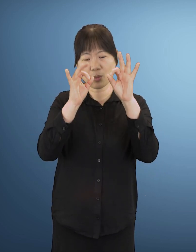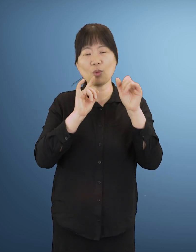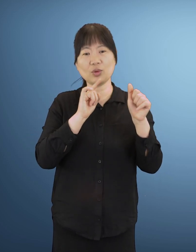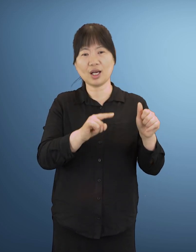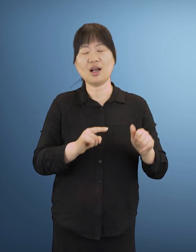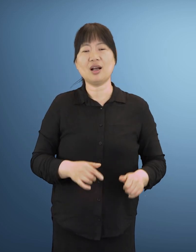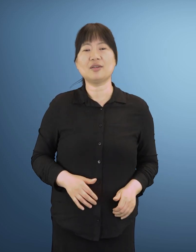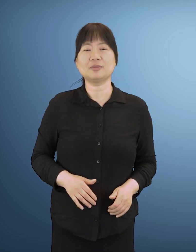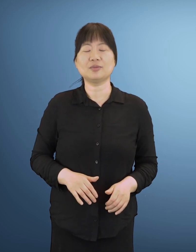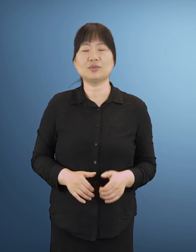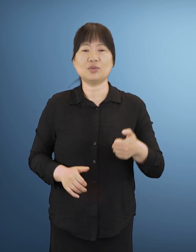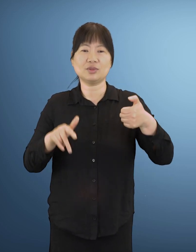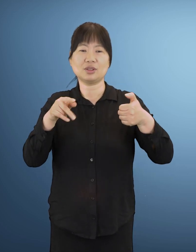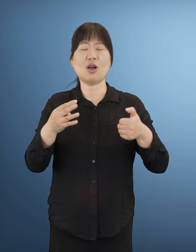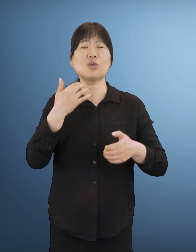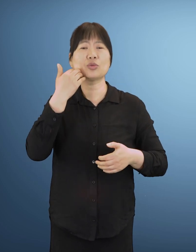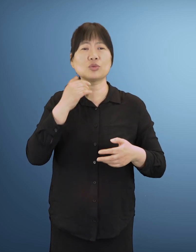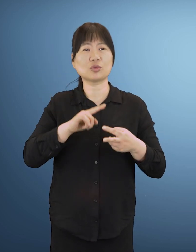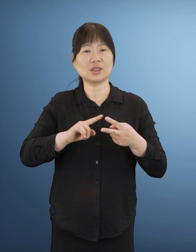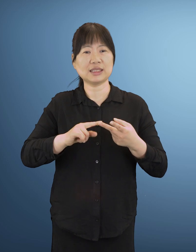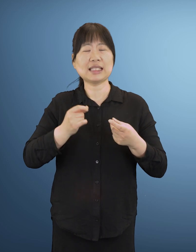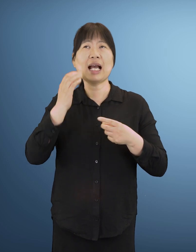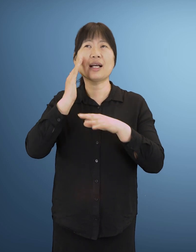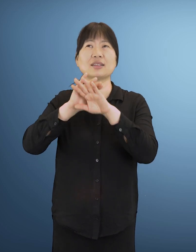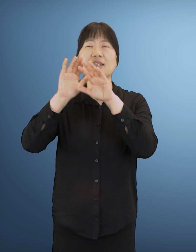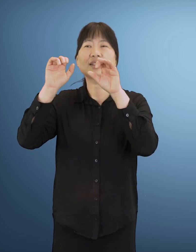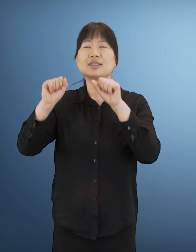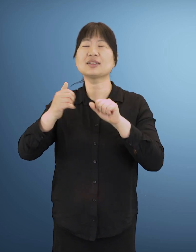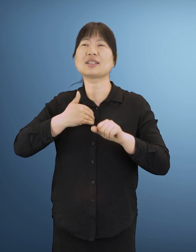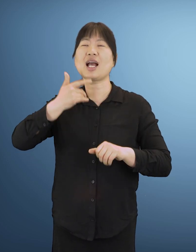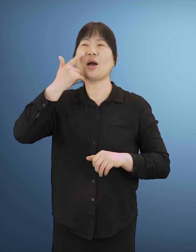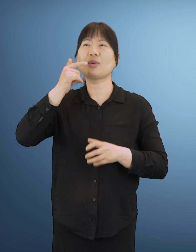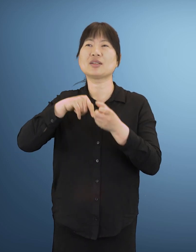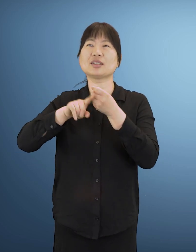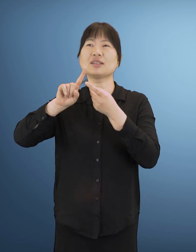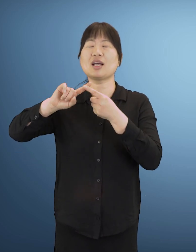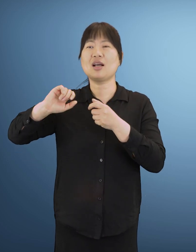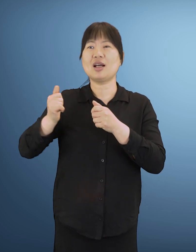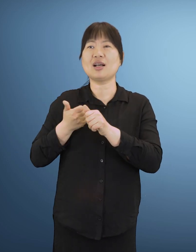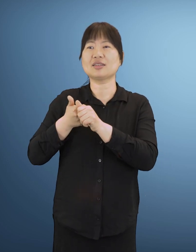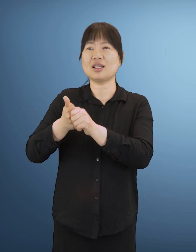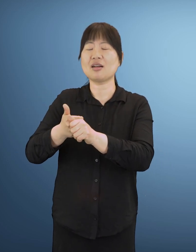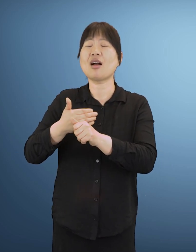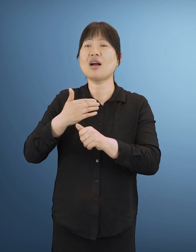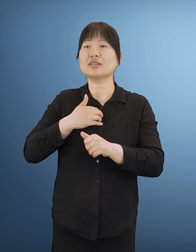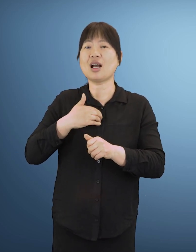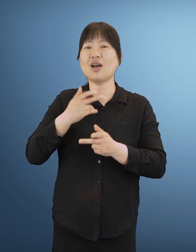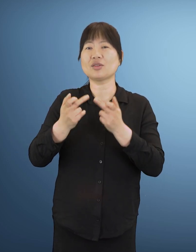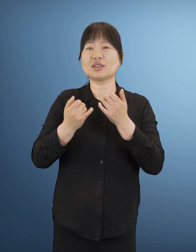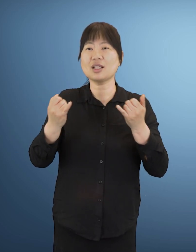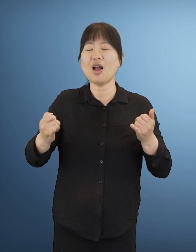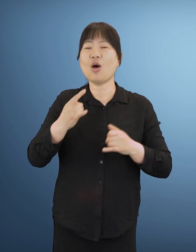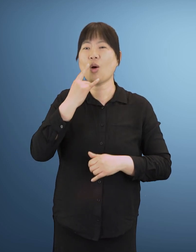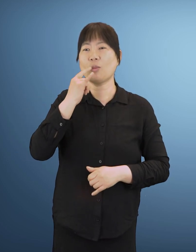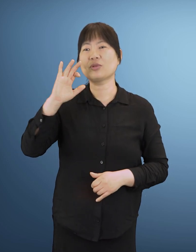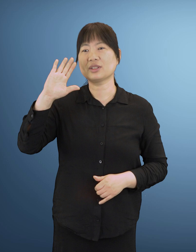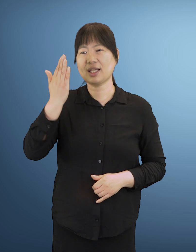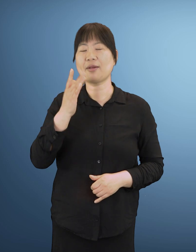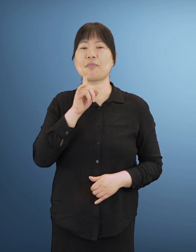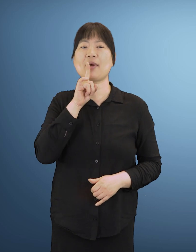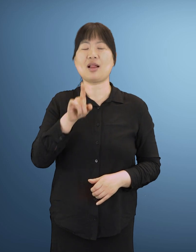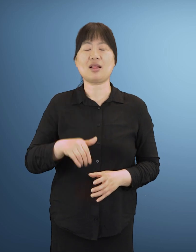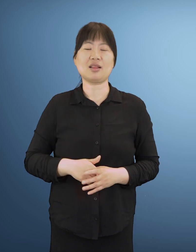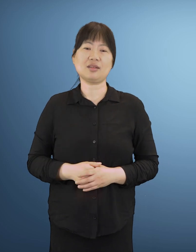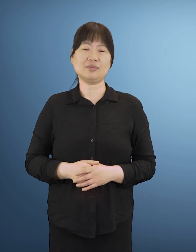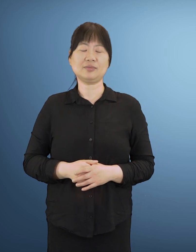같이 시작. 누구든지 하늘에 계신 내 아버지의 뜻대로 하는 자가 내 형제요 자매요 어머니이니라